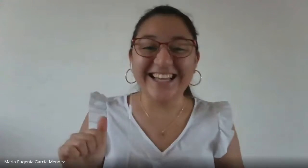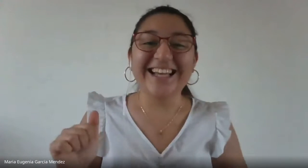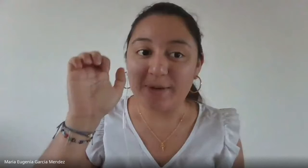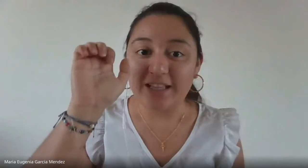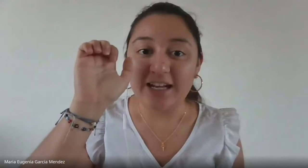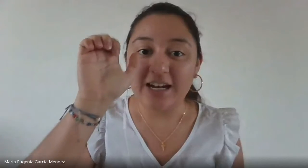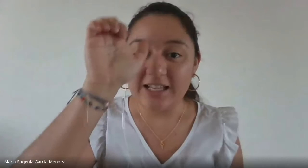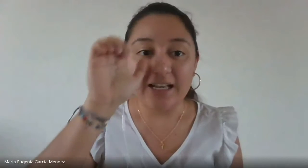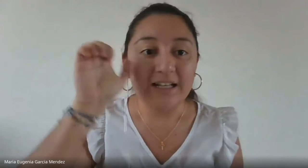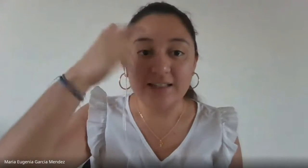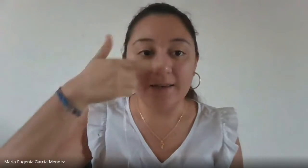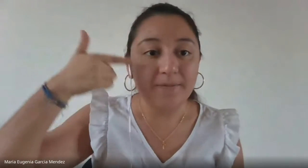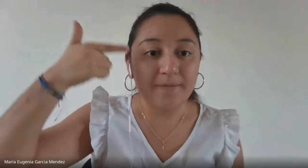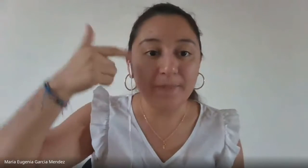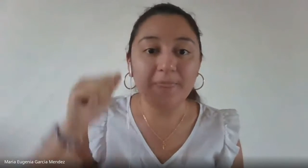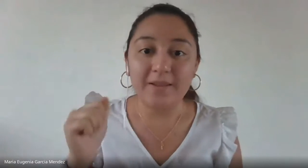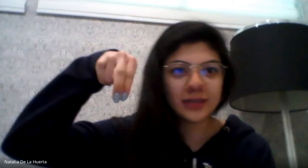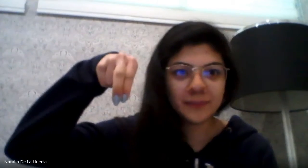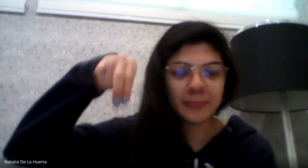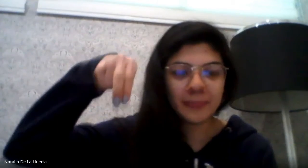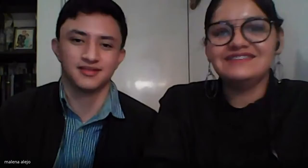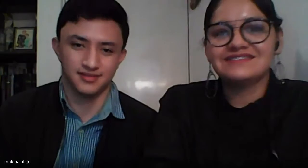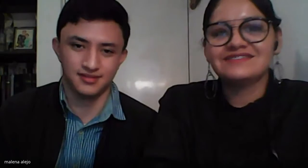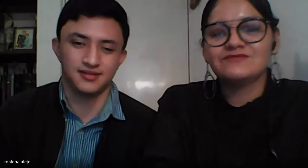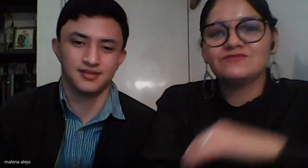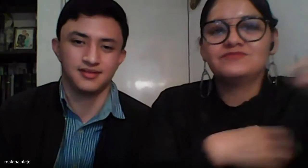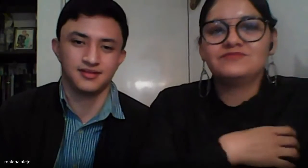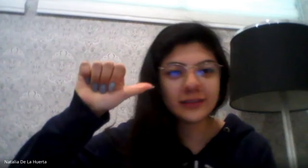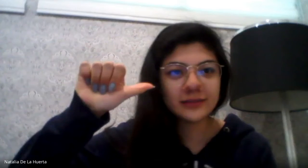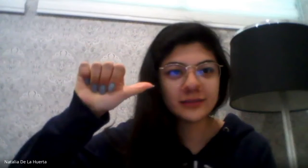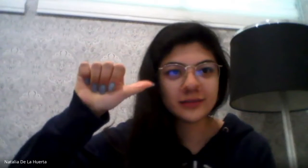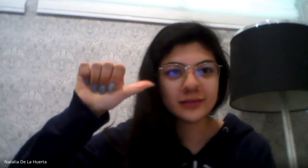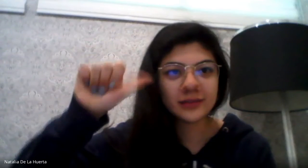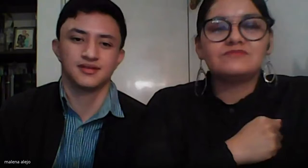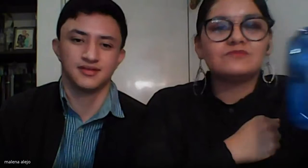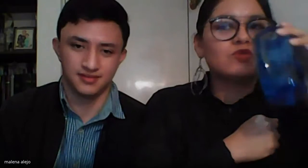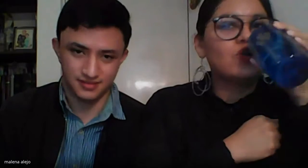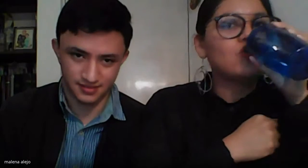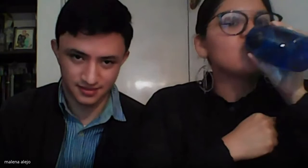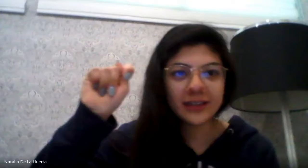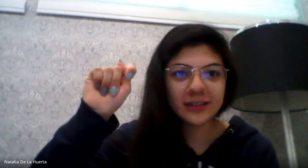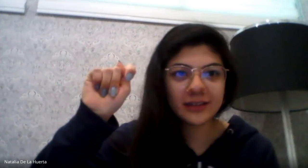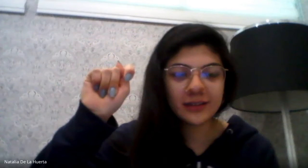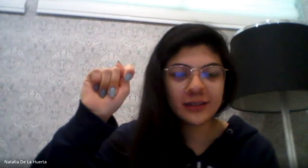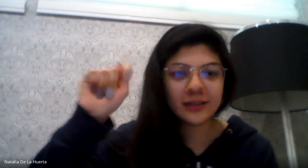Okay. Practicarla es así, ¿no? Uh-huh. Luego A, ajá. Luego T,